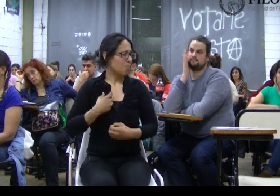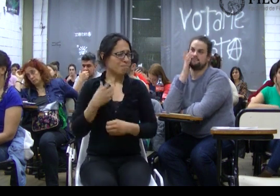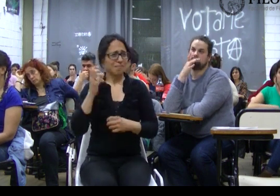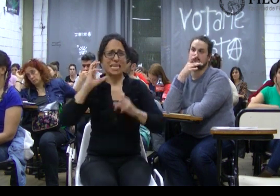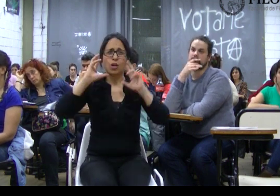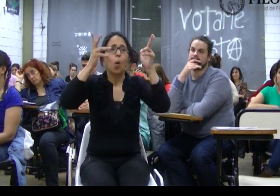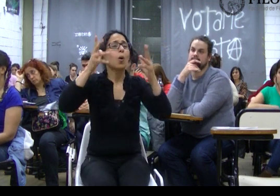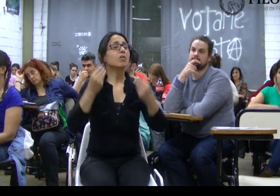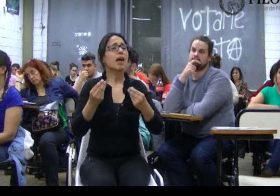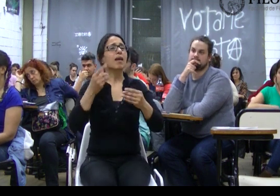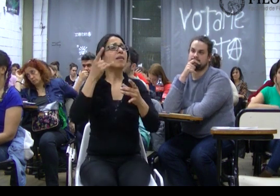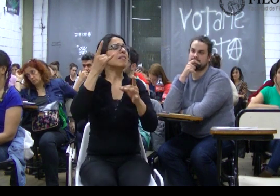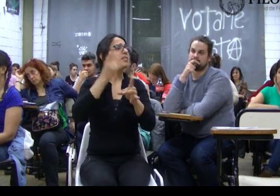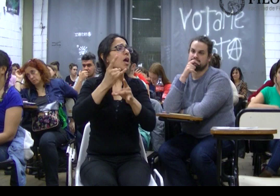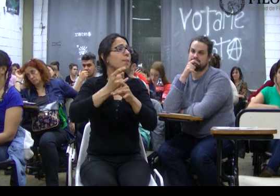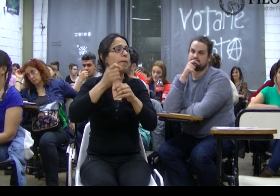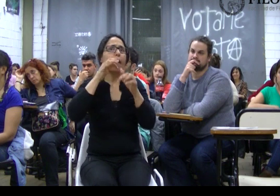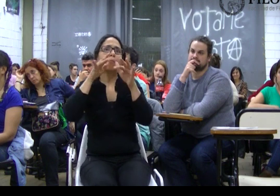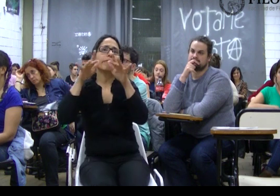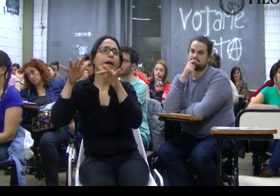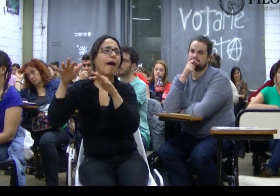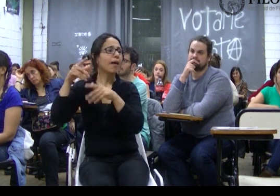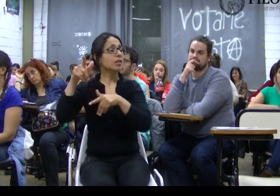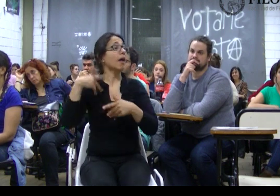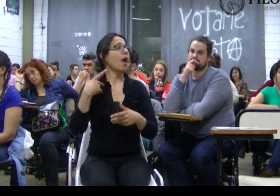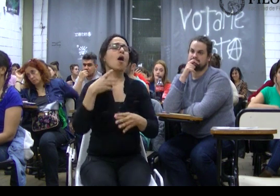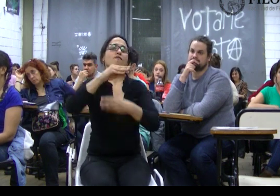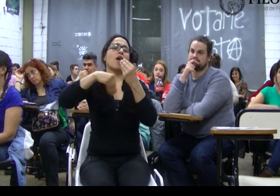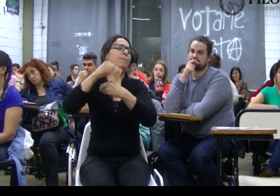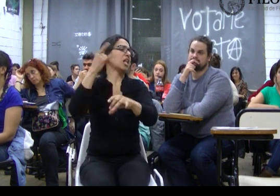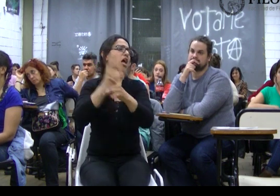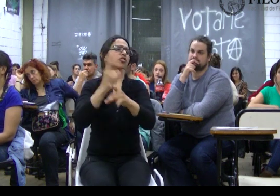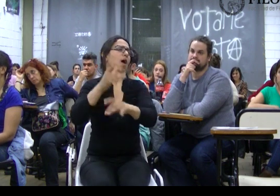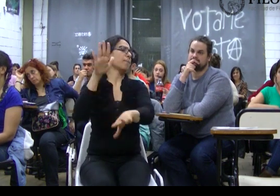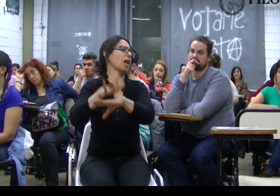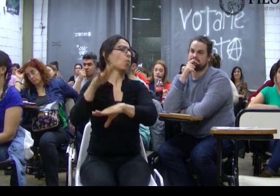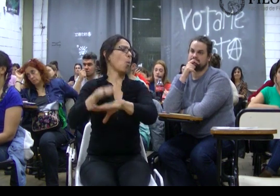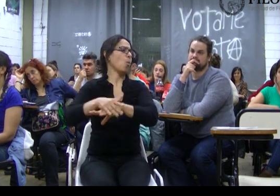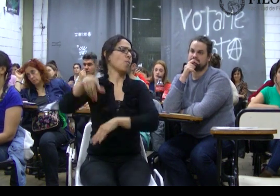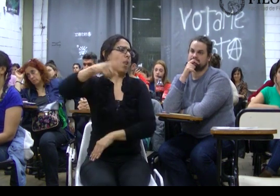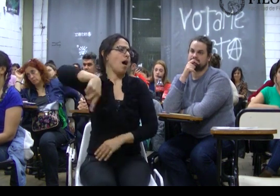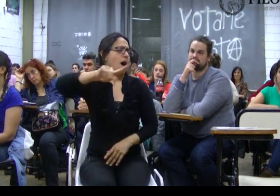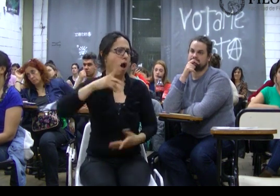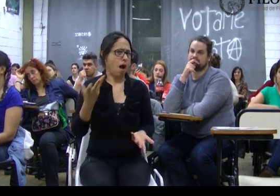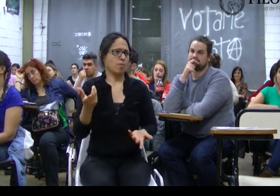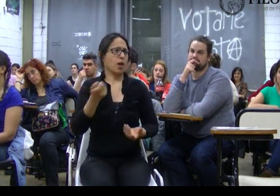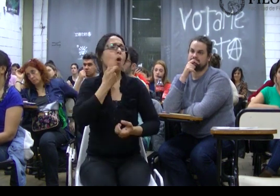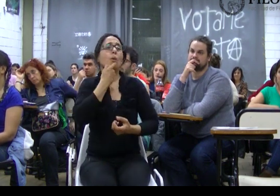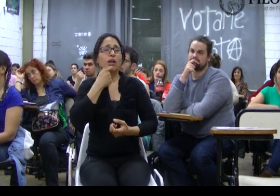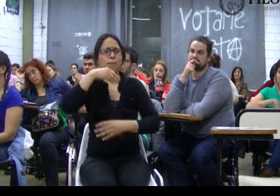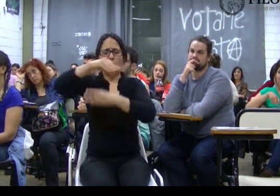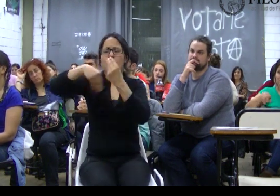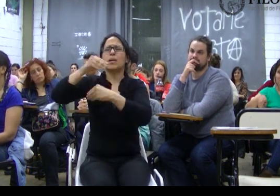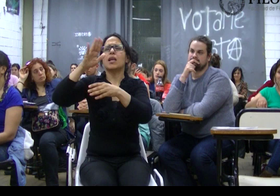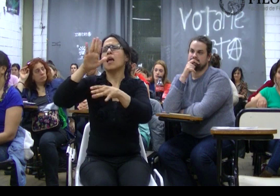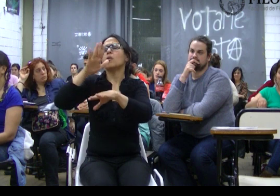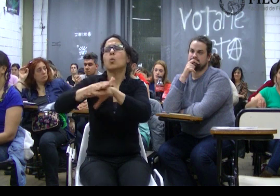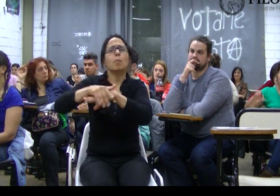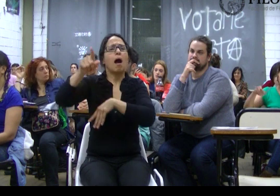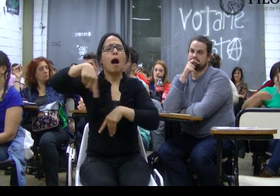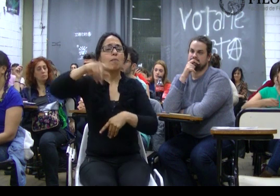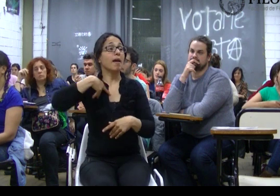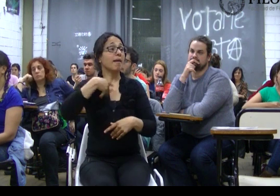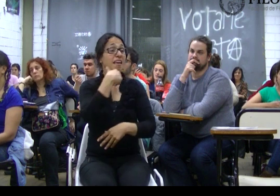todo. Las familias son quienes reprimen a sus hijos con alguna discapacidad y no les